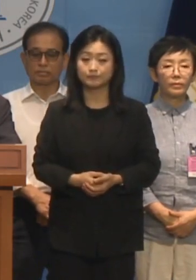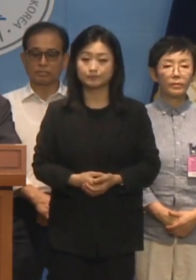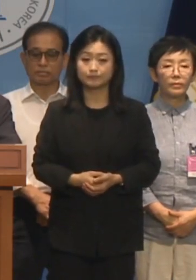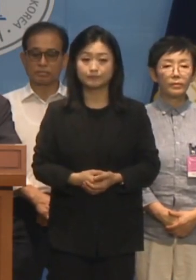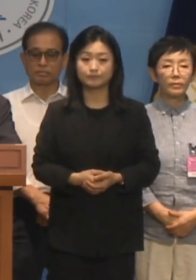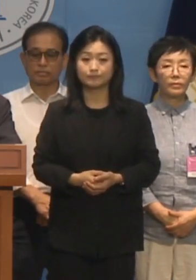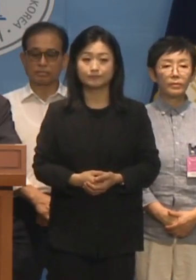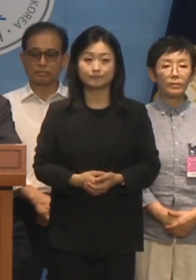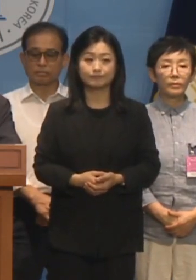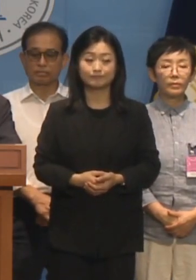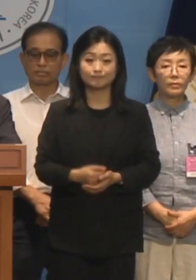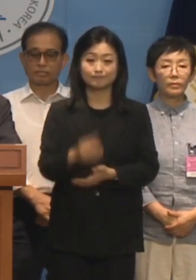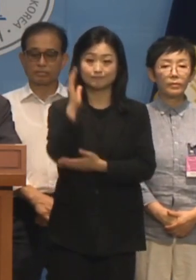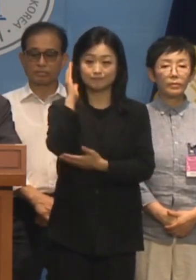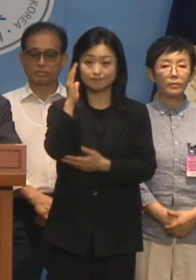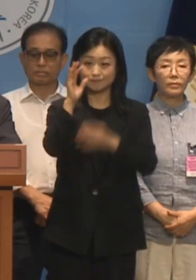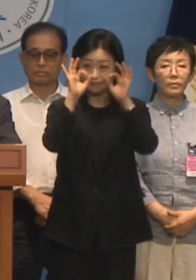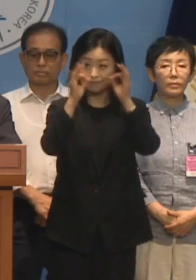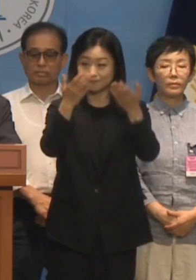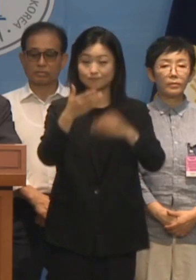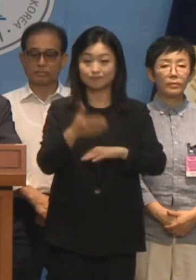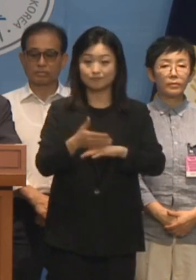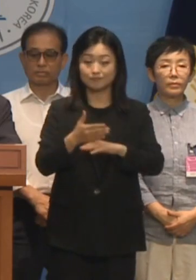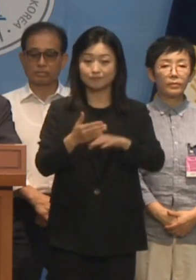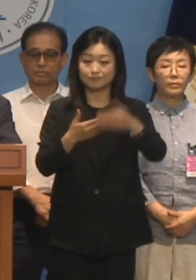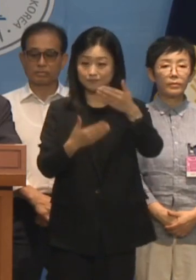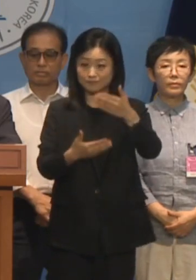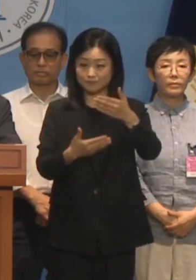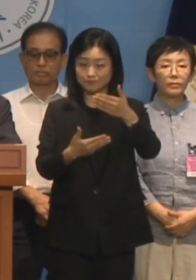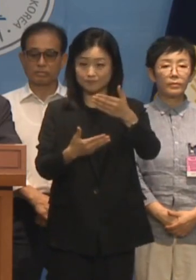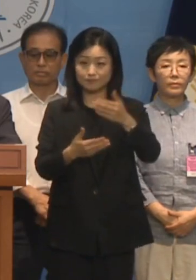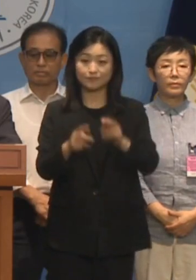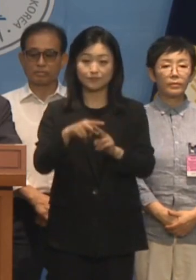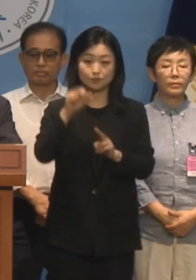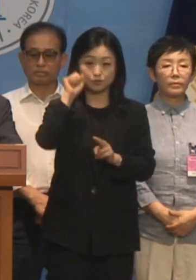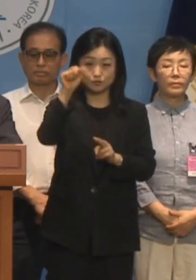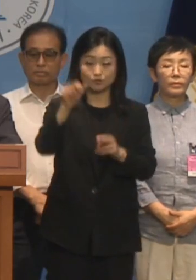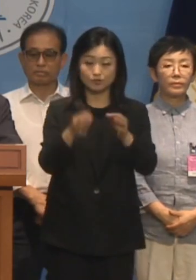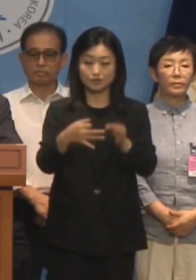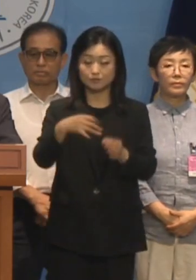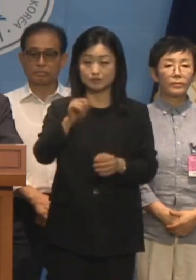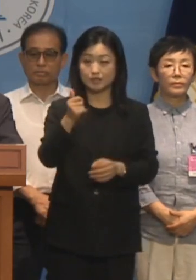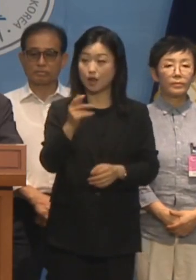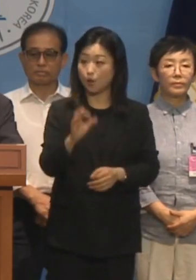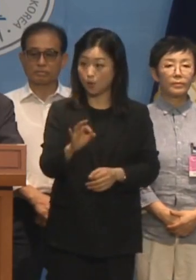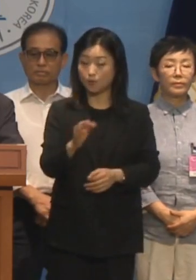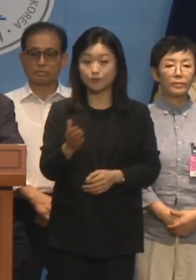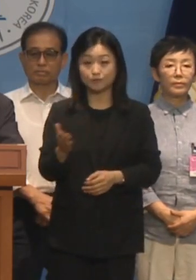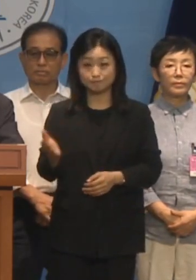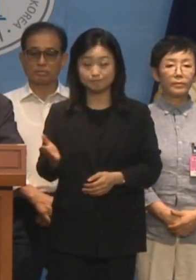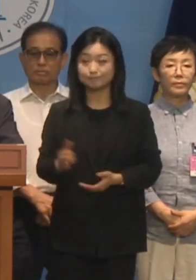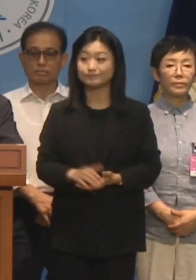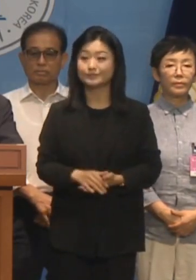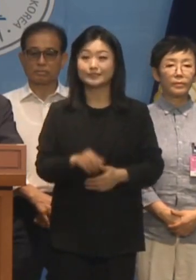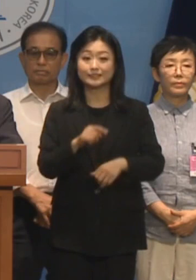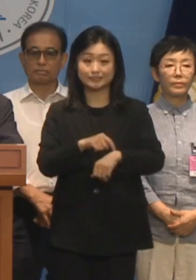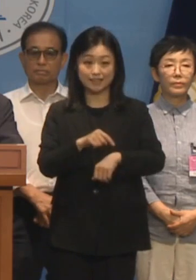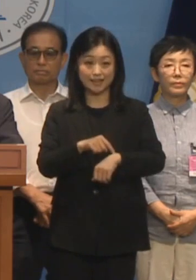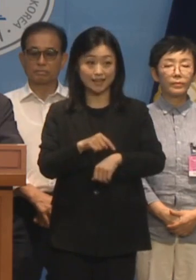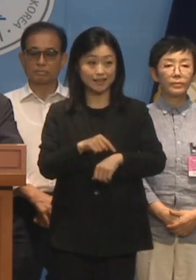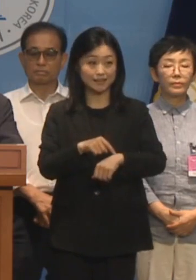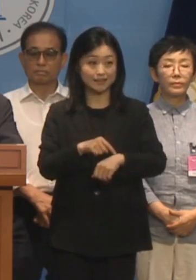정치해 주셔서 감사합니다. 9월 9일 서울시 교육감 출마자 김재홍. 시간이 되는